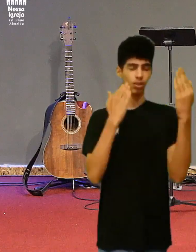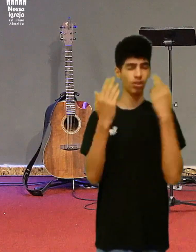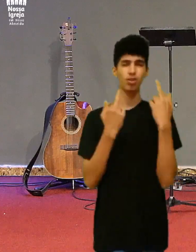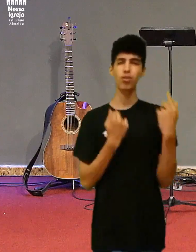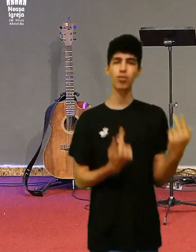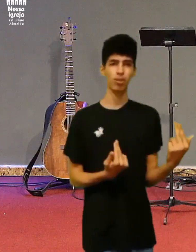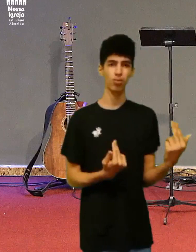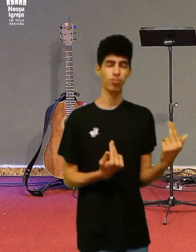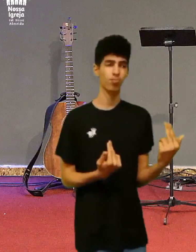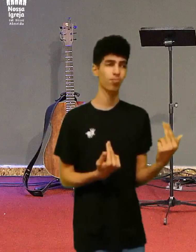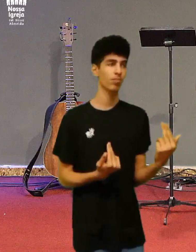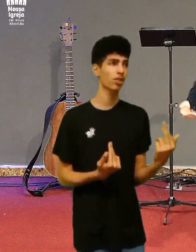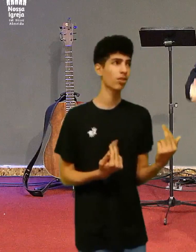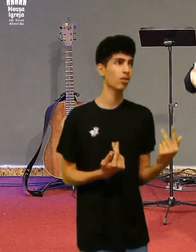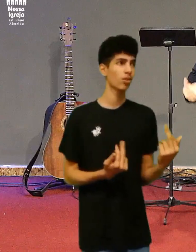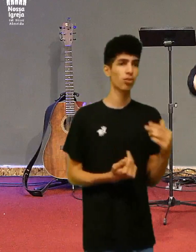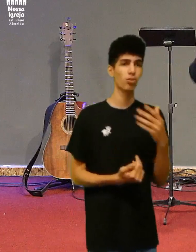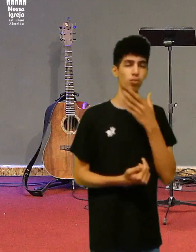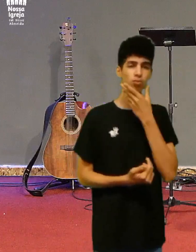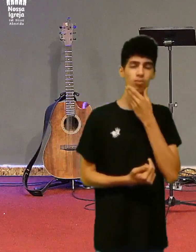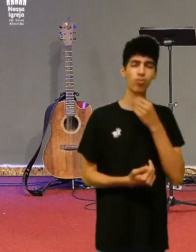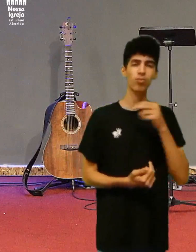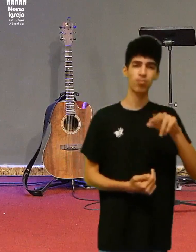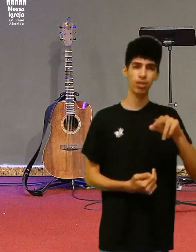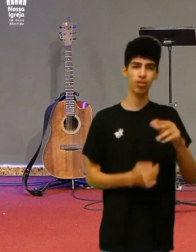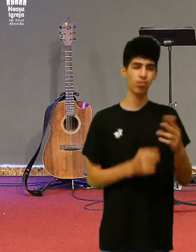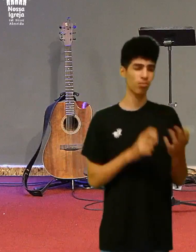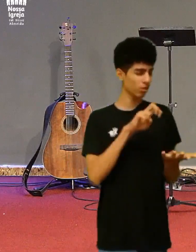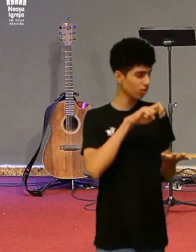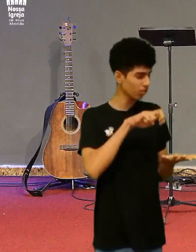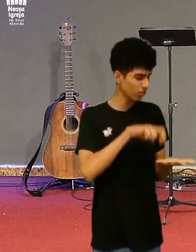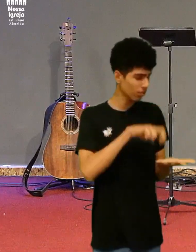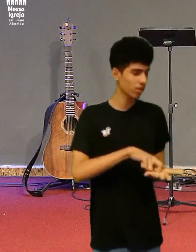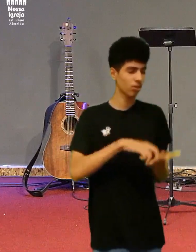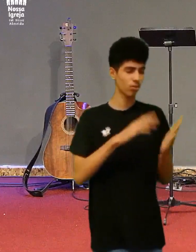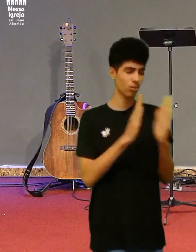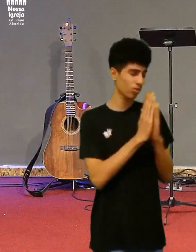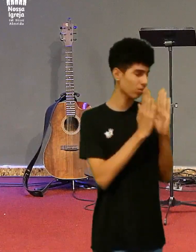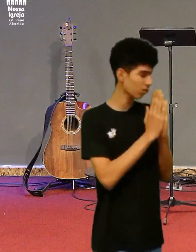que a vida venha, até que a vida seja derramada.